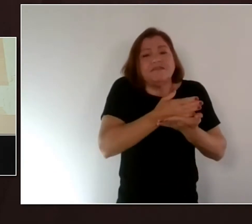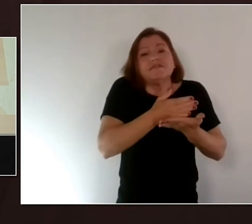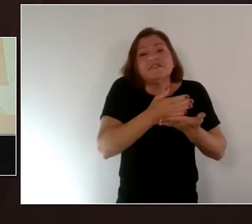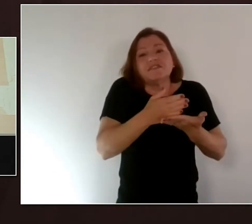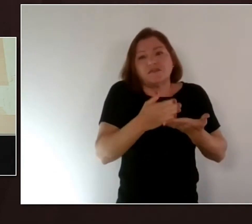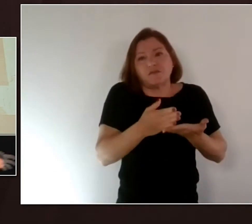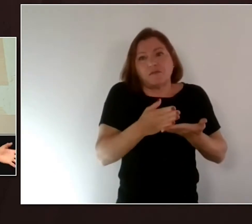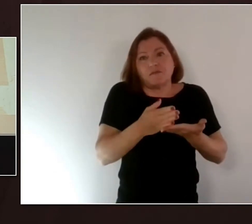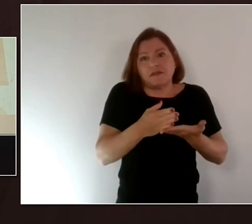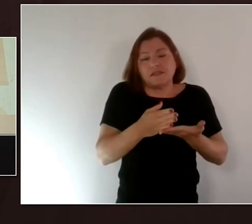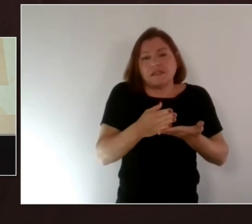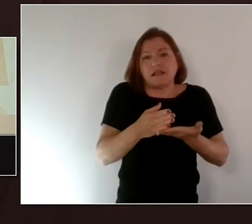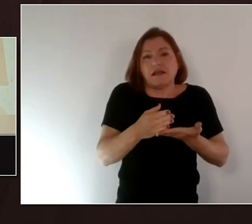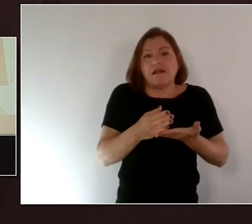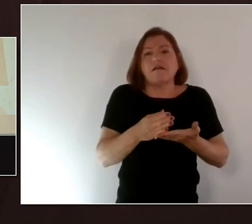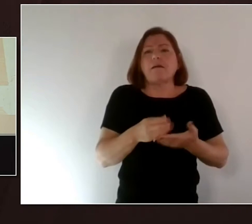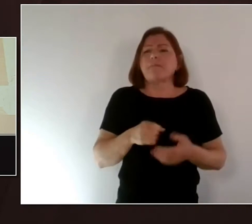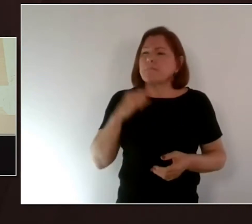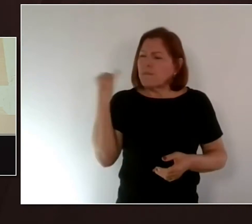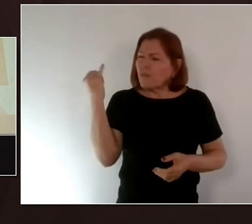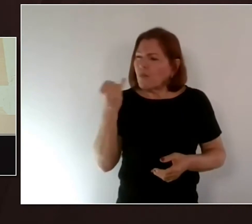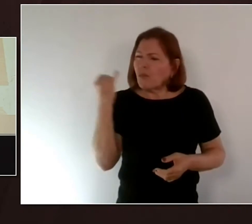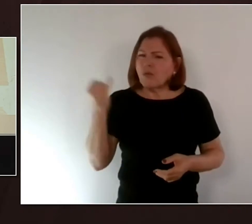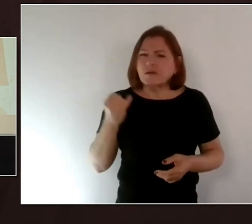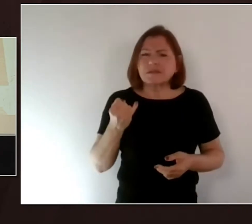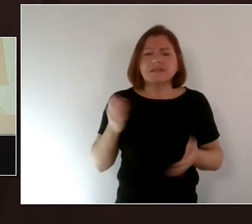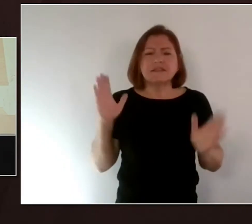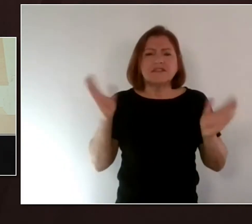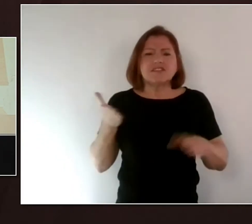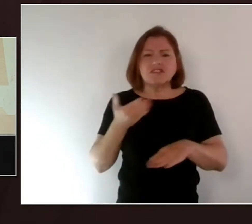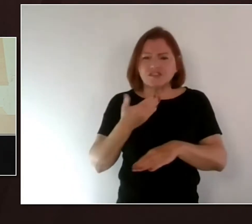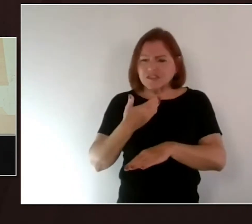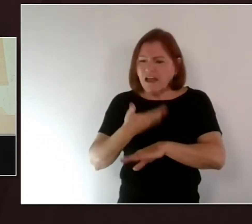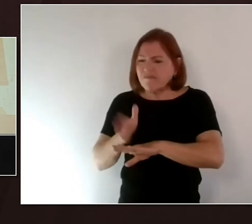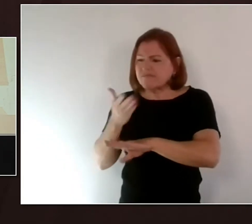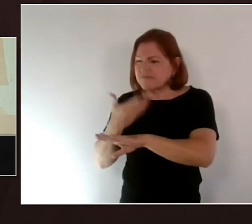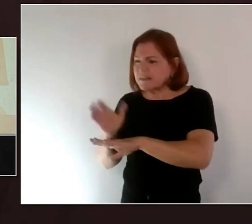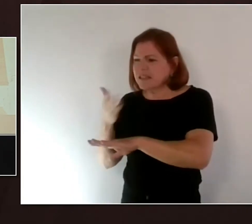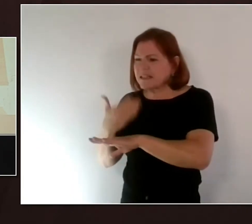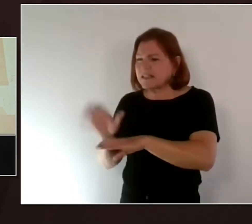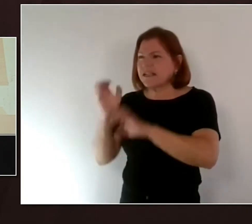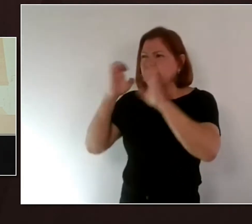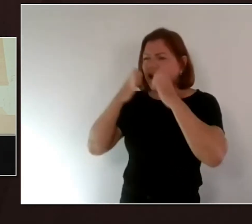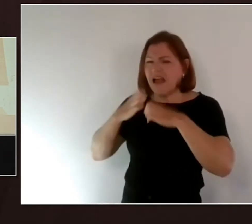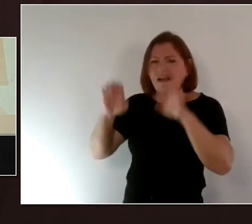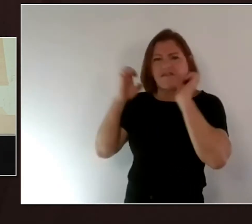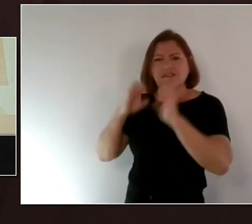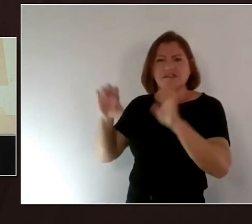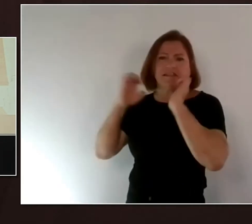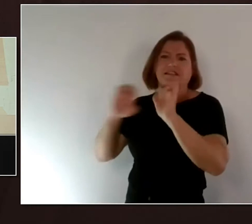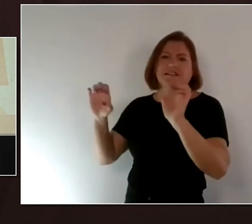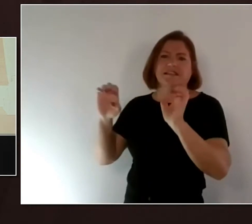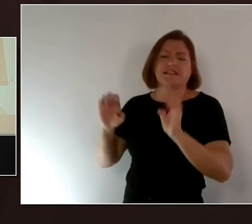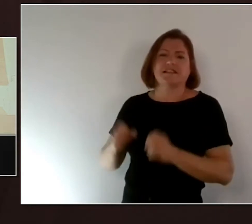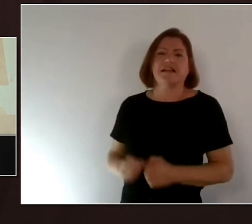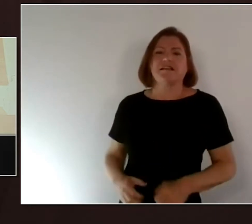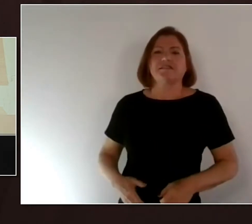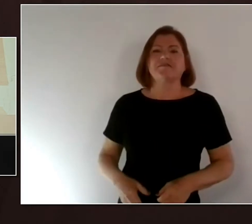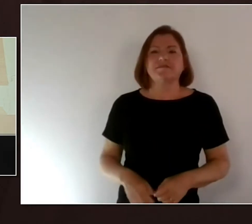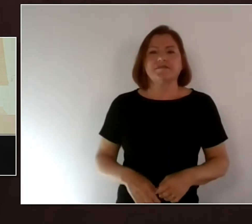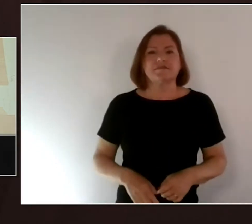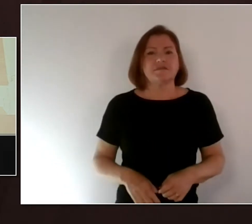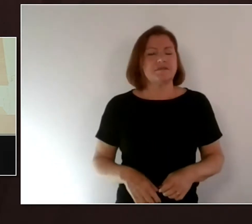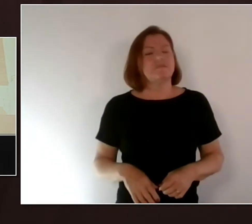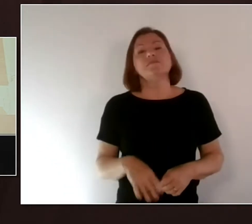até crianças. Vamos levar, né, as crianças até para a pregação do evangelho, claro, quando a